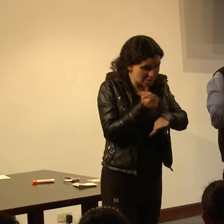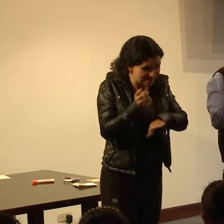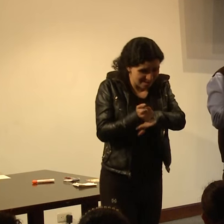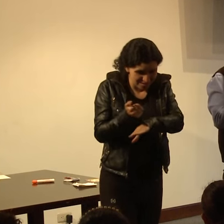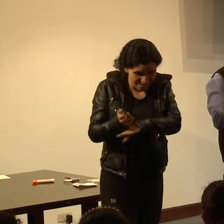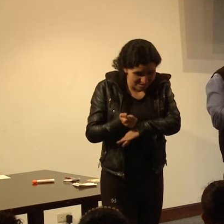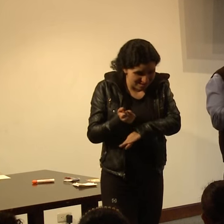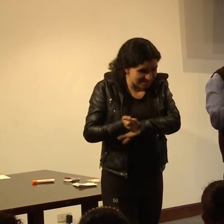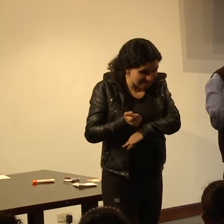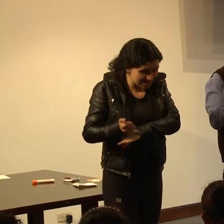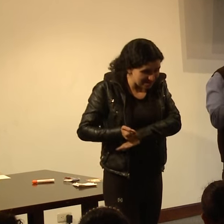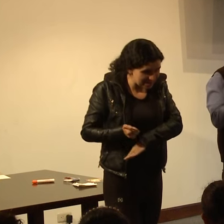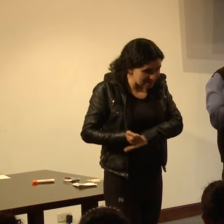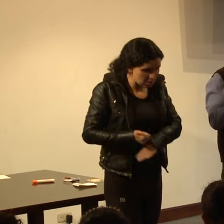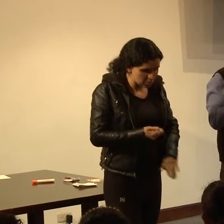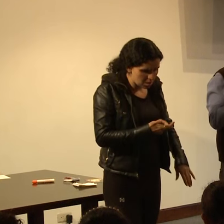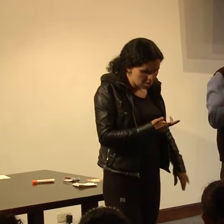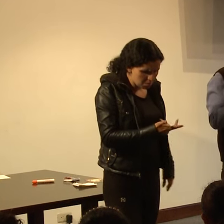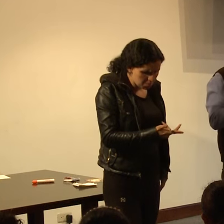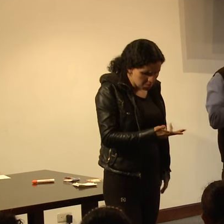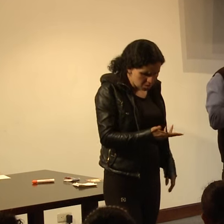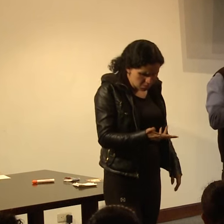siendo muy parecidos, la embarraron.